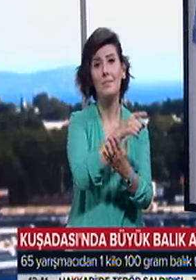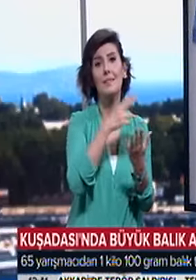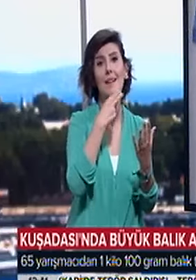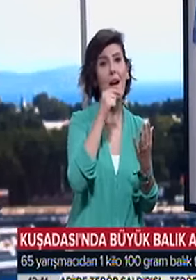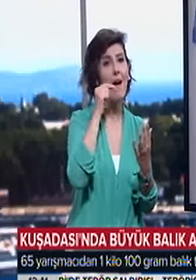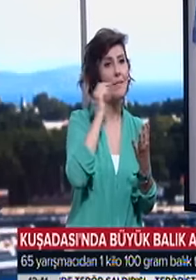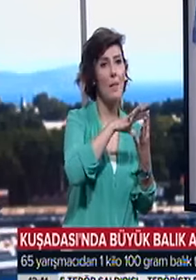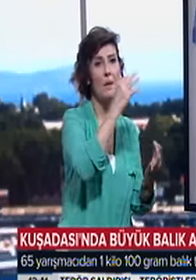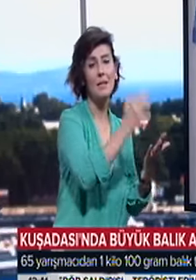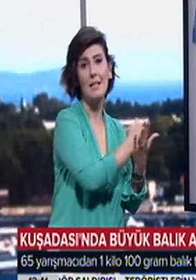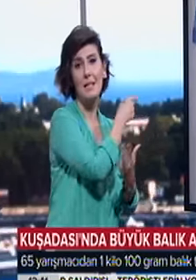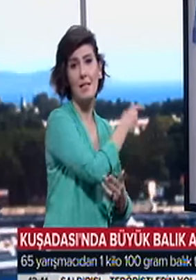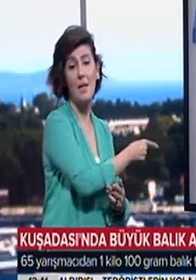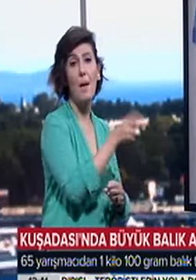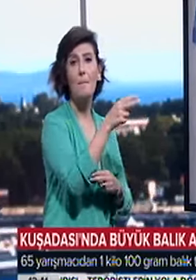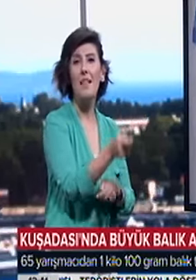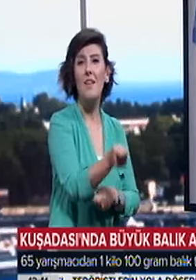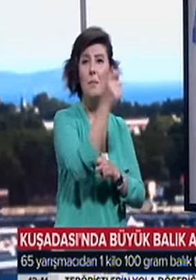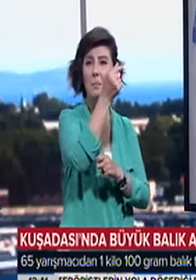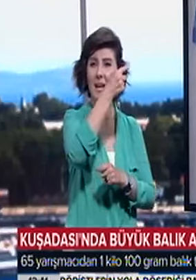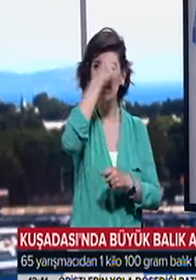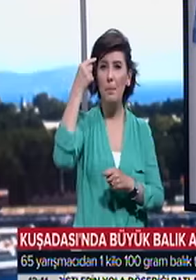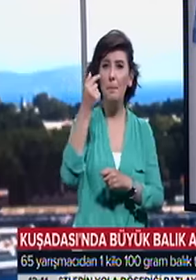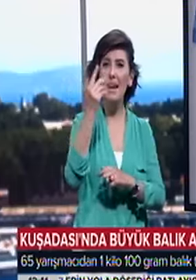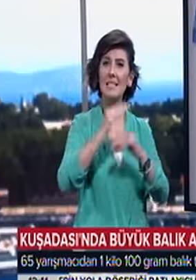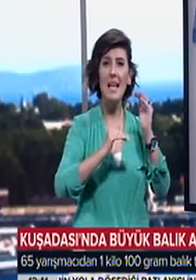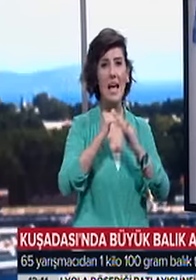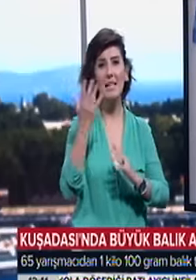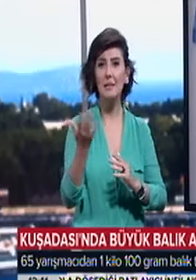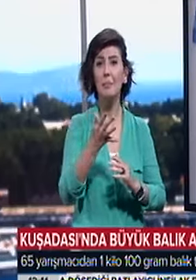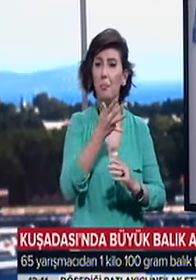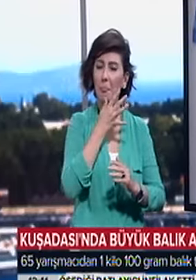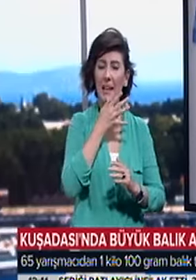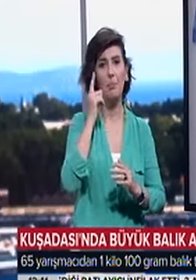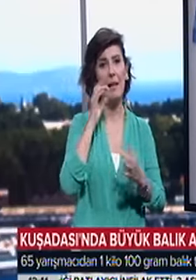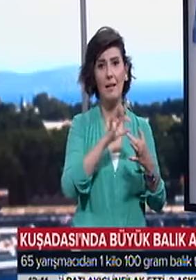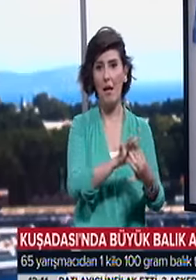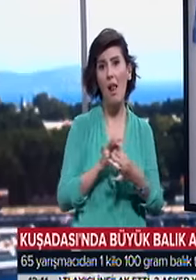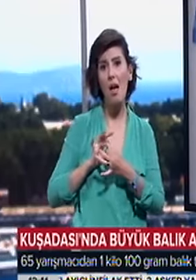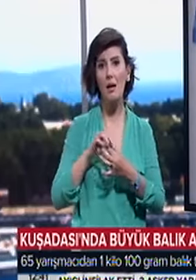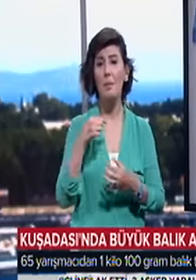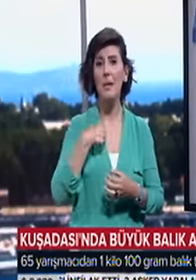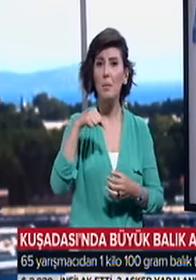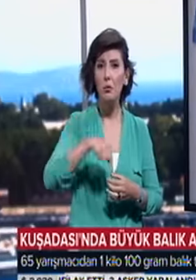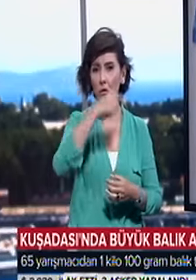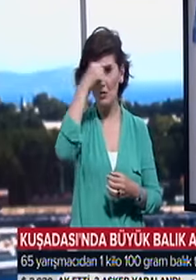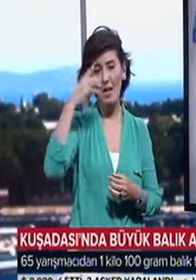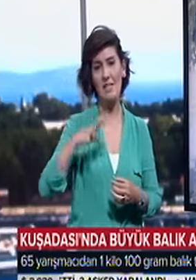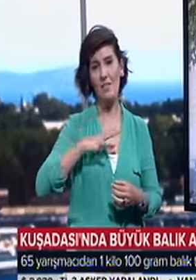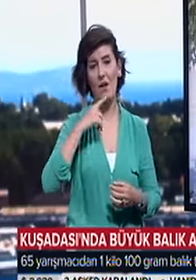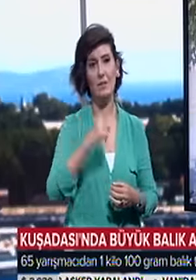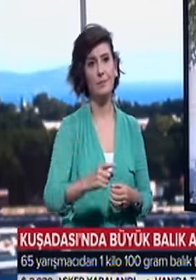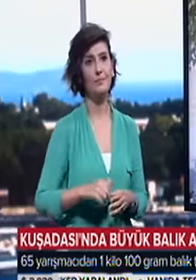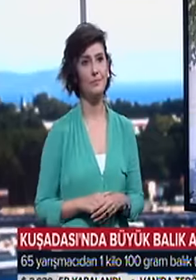biraz şans, biraz da elinizden geldiği kadar bilmekle alakalı. Benim bugün şansım yaver